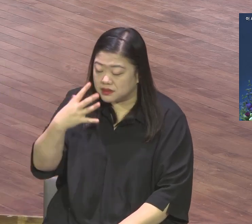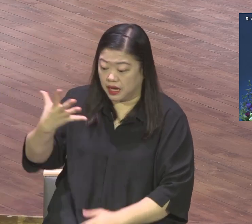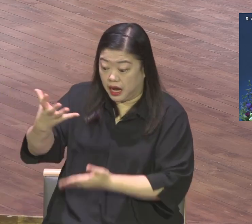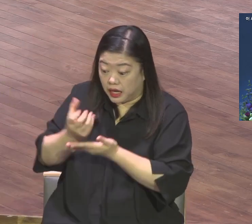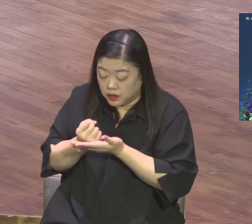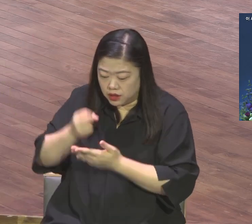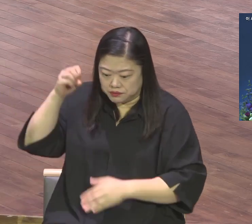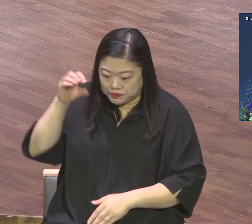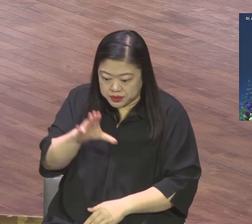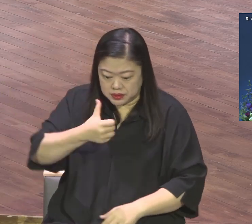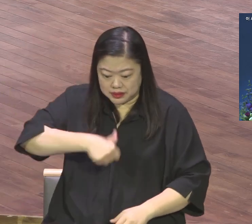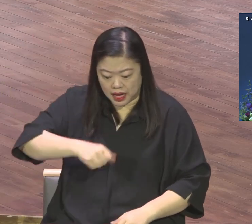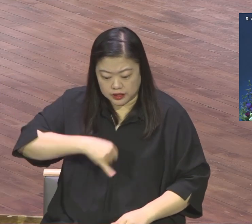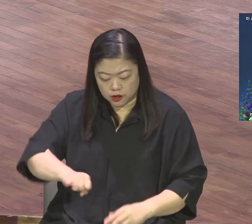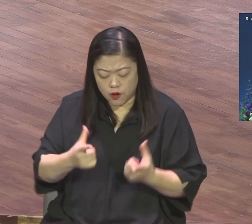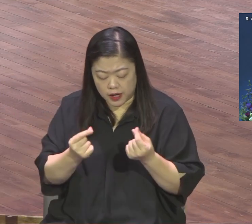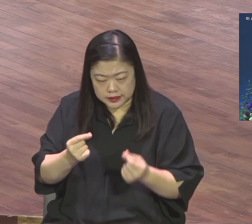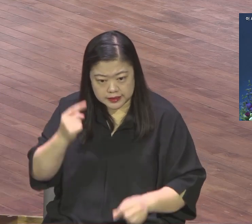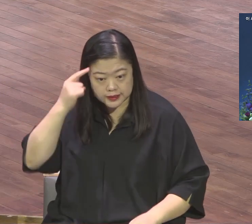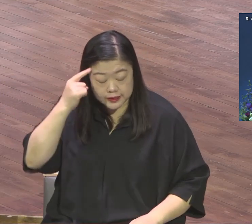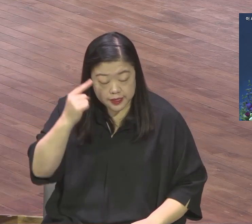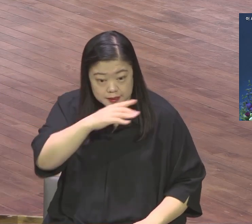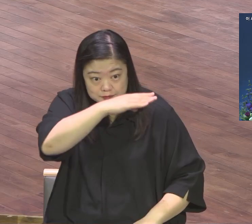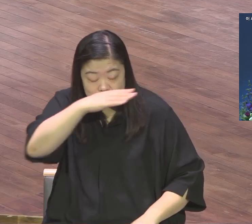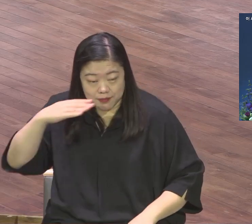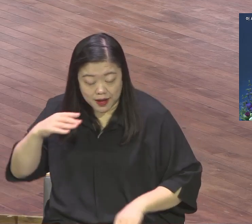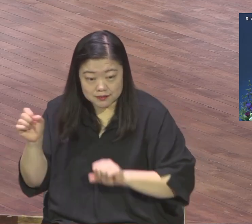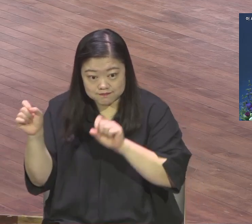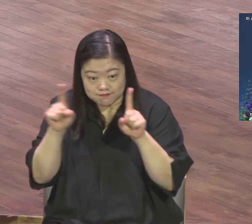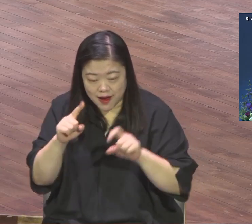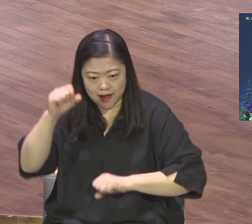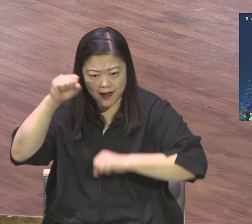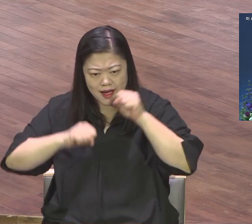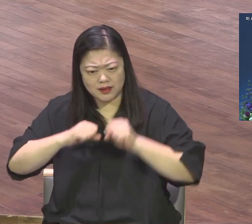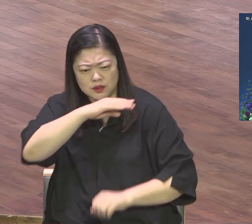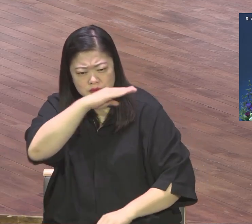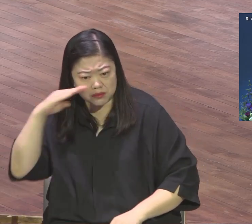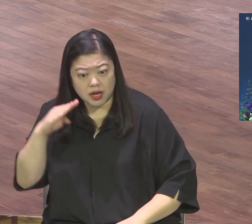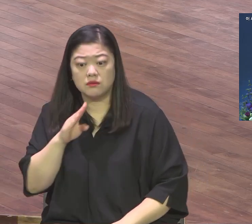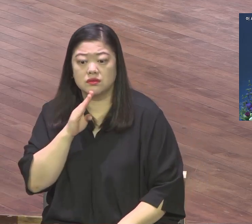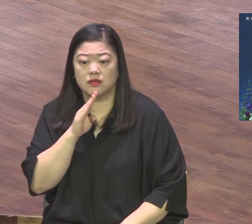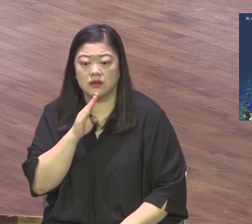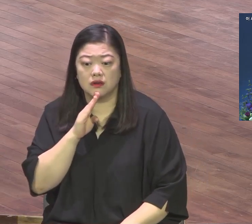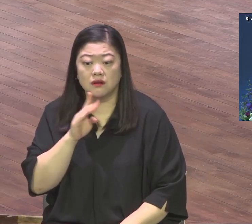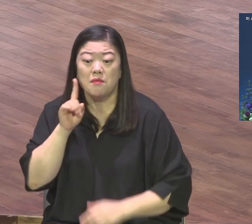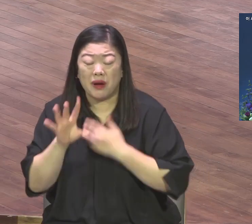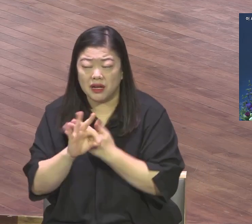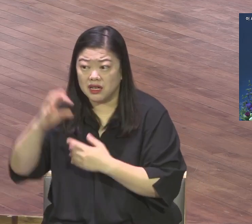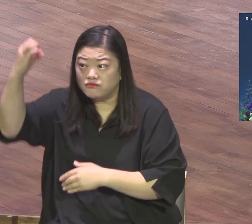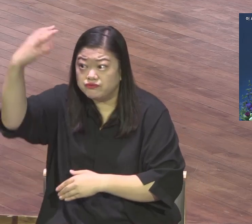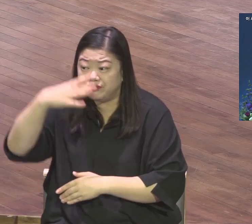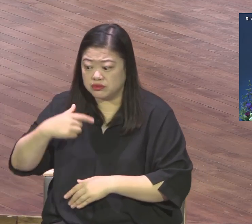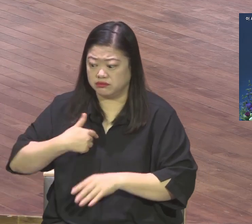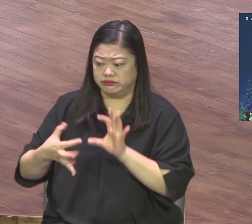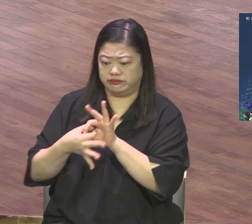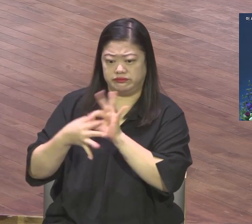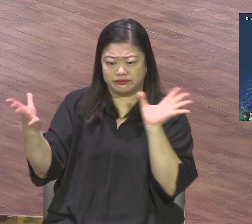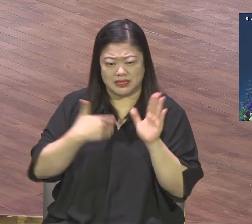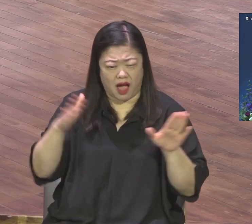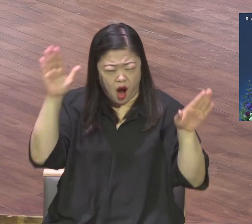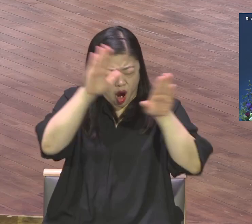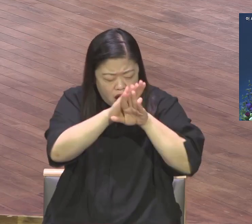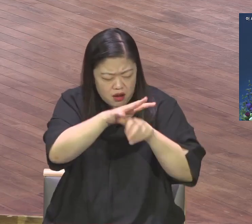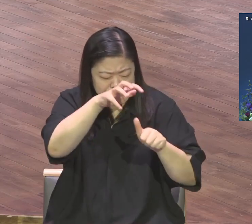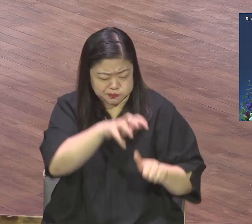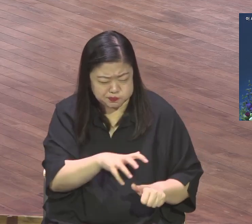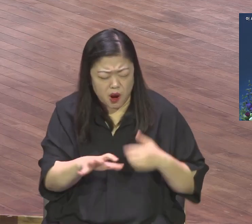빛의 자녀들처럼 생각해라. 아멘. 너 빛의 자녀 아니냐? 어둠에 있냐? 어둠에. 맨날 어둠 속에서